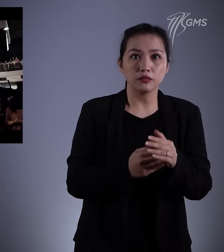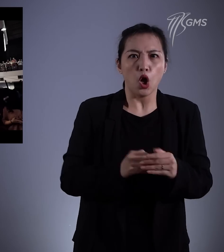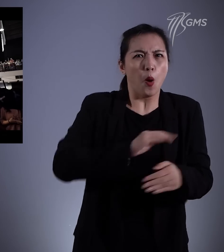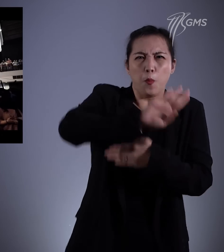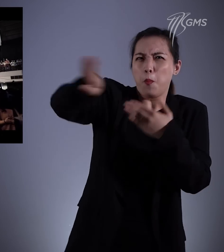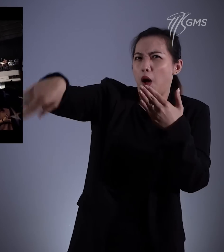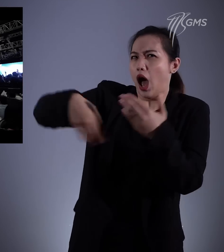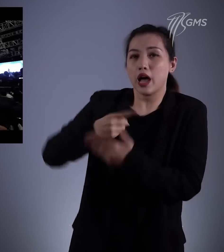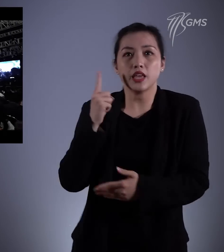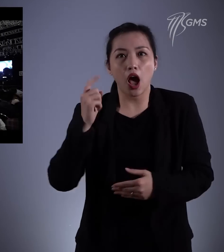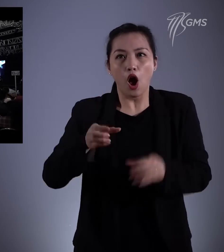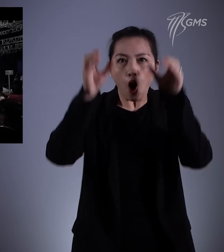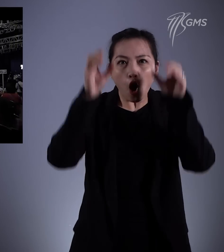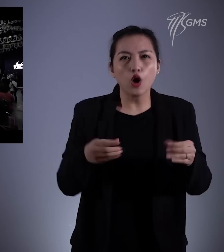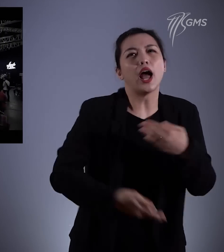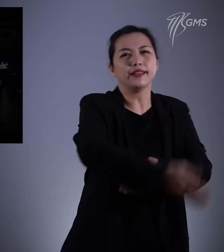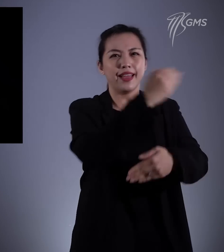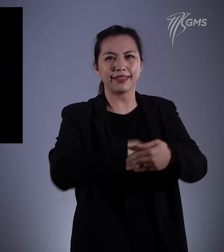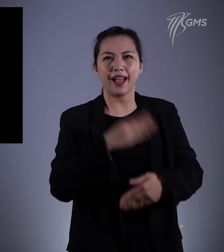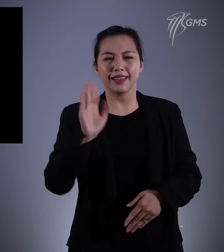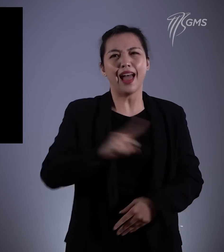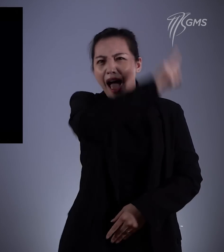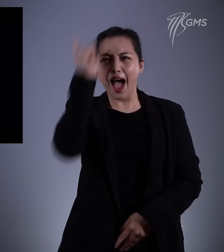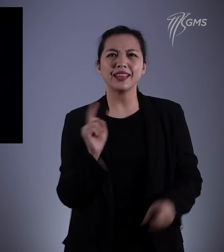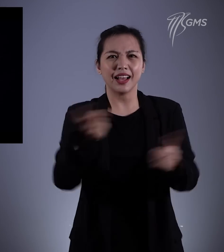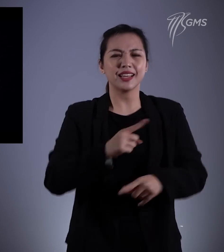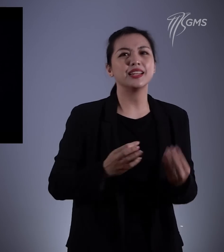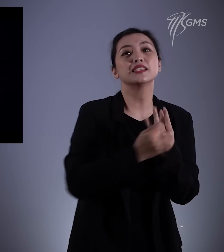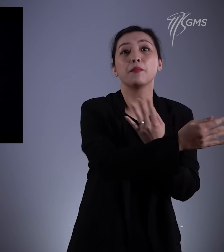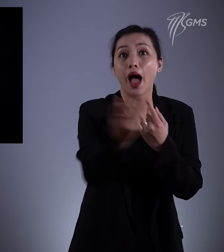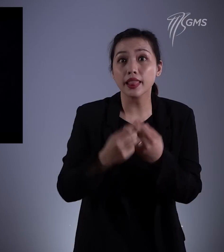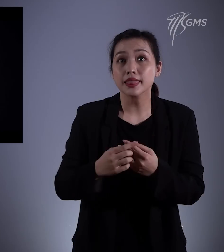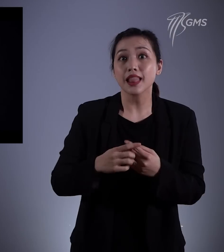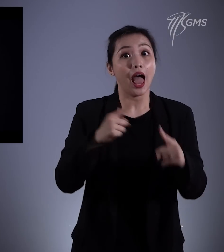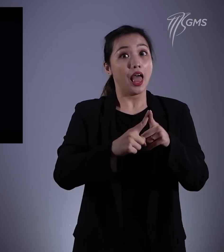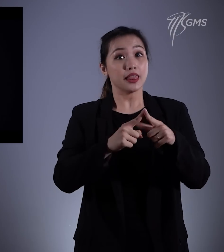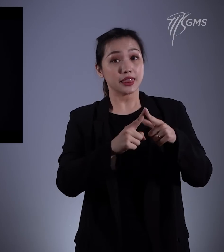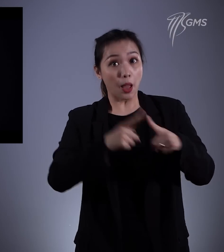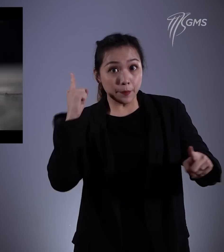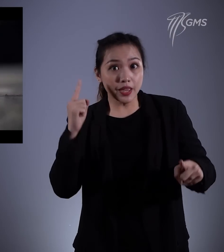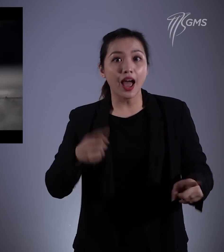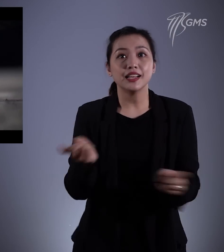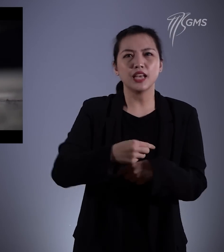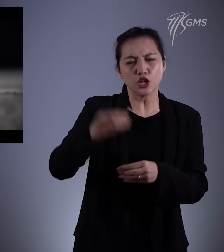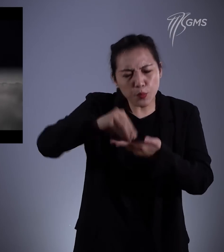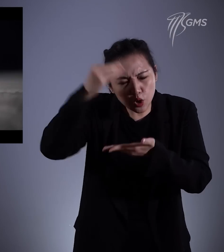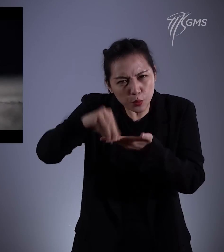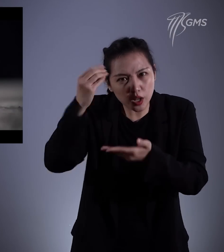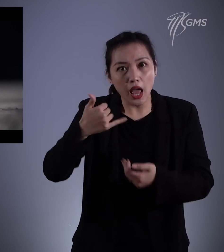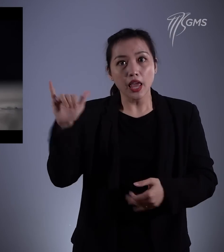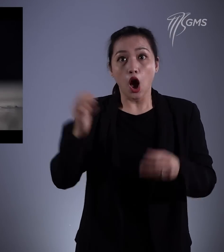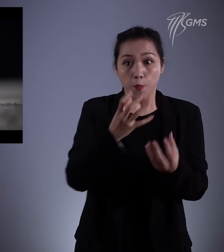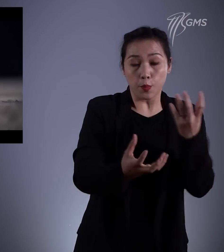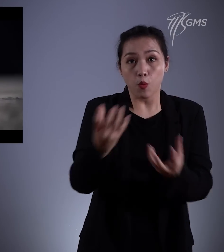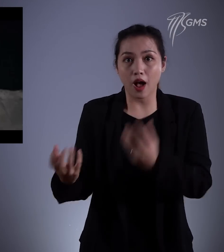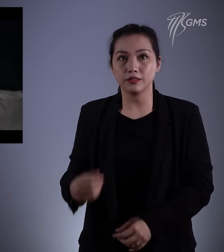supaya yang datang di sini bukan jadi jemaat akhirnya, tapi semua jadi murid-murid yang berbuah-buah lebat. Gereja Mawar Sharon sekali mengayunkan